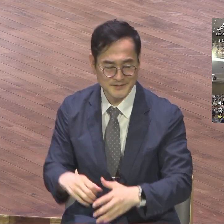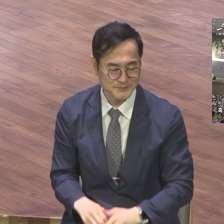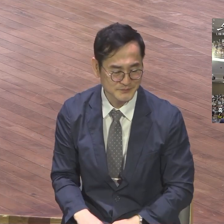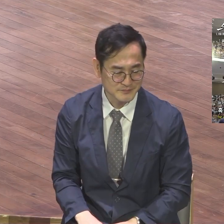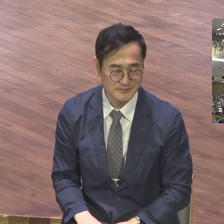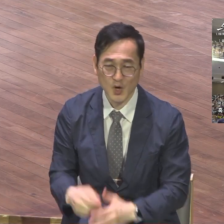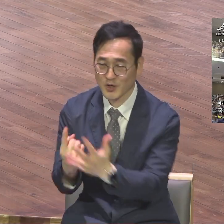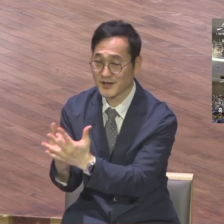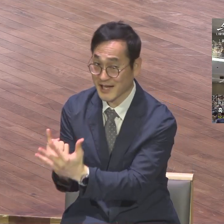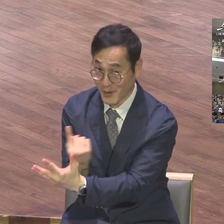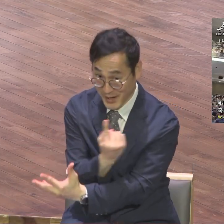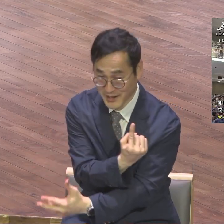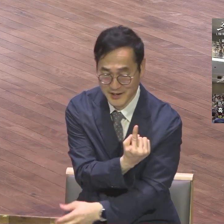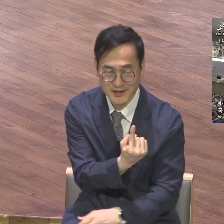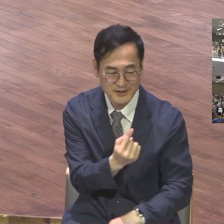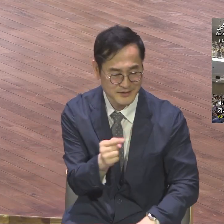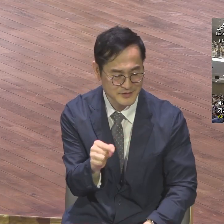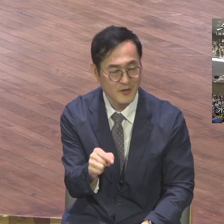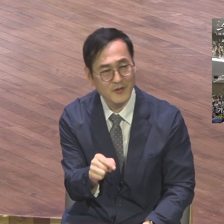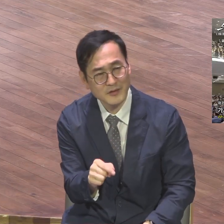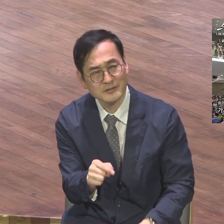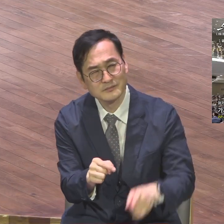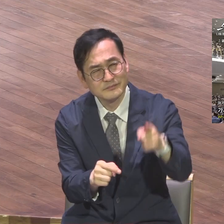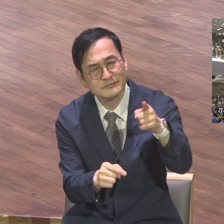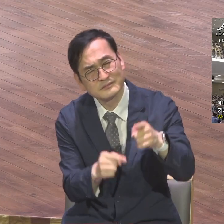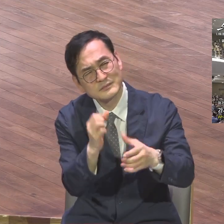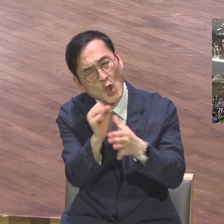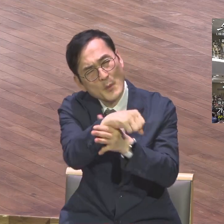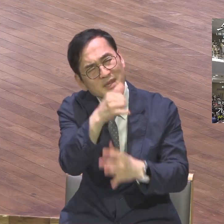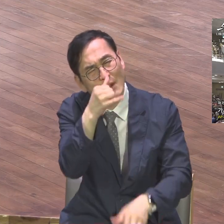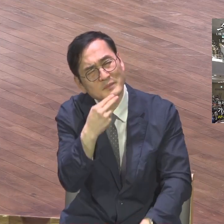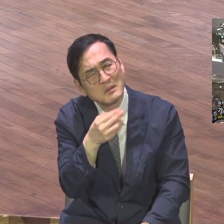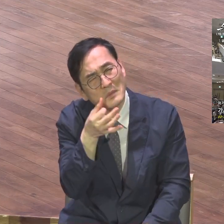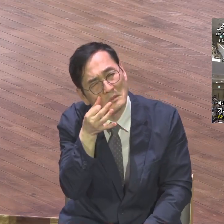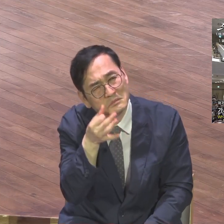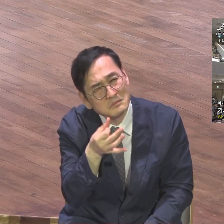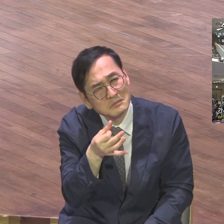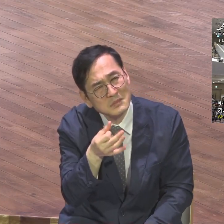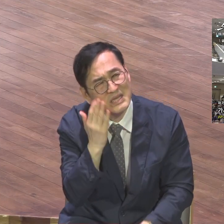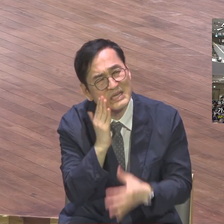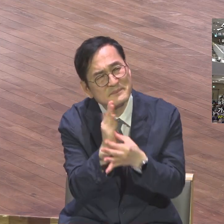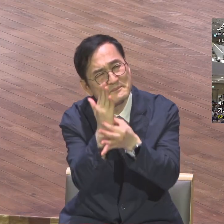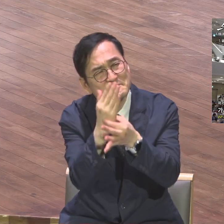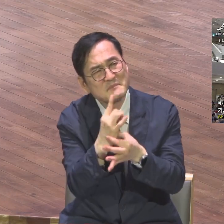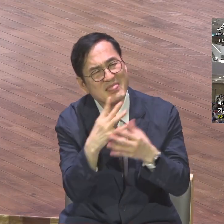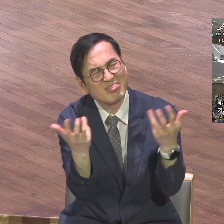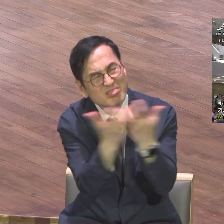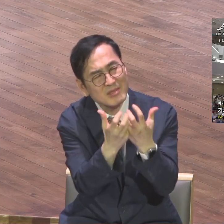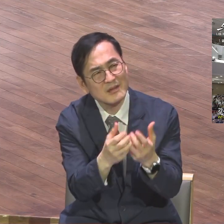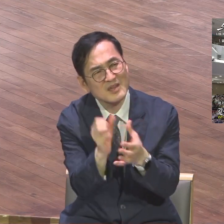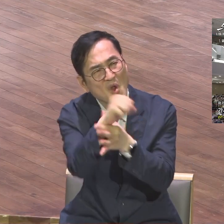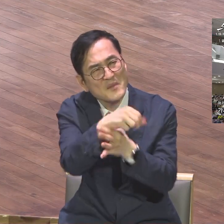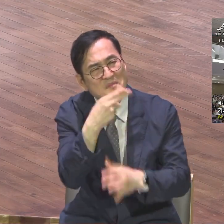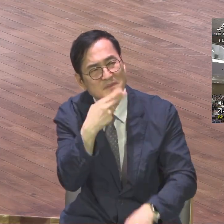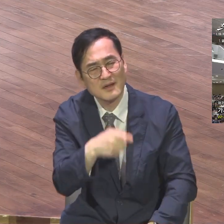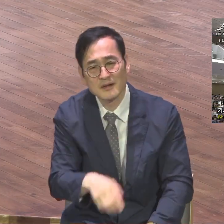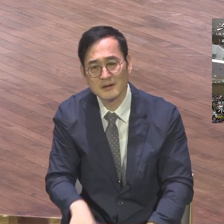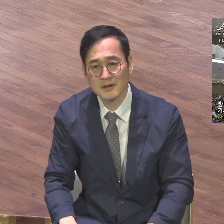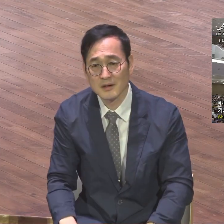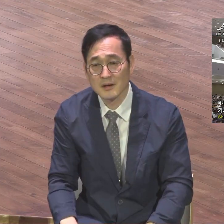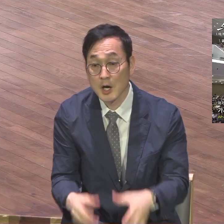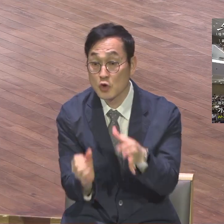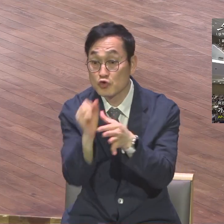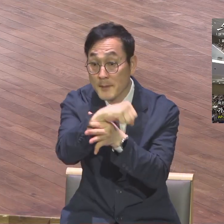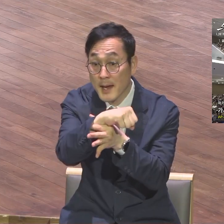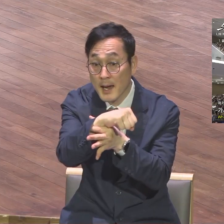나무에 무엇이 있을까 하여 가셨더니 가서 보신즉 잎사귀 외에 아무것도 없더라. 이는